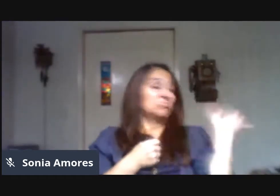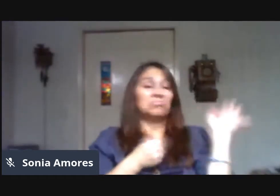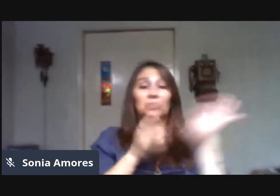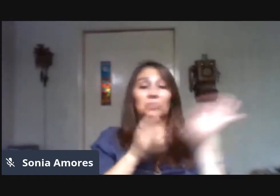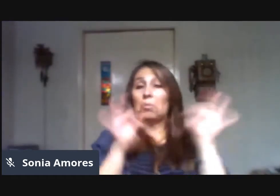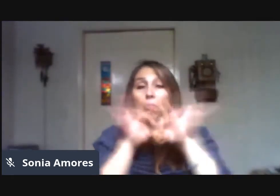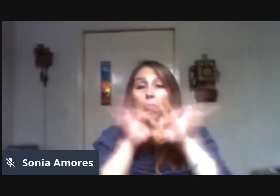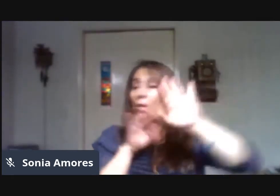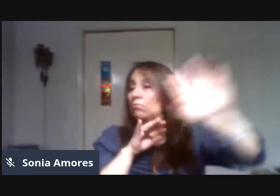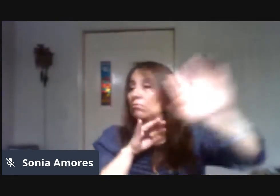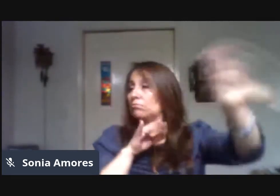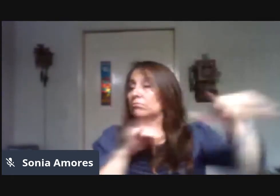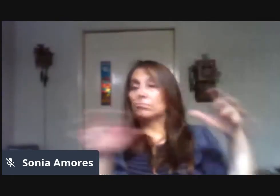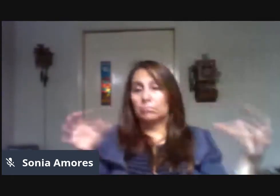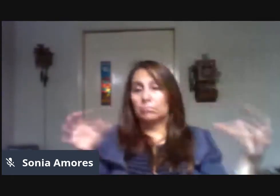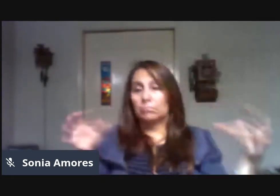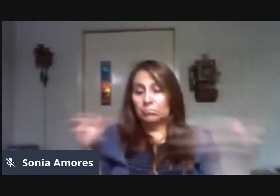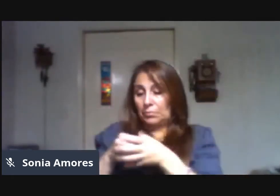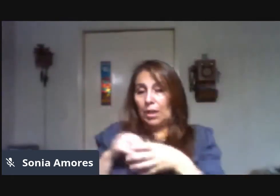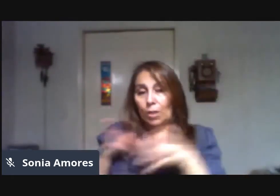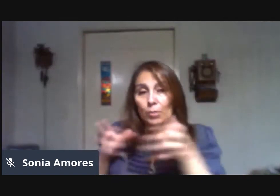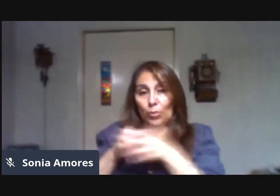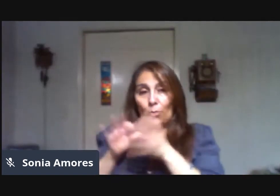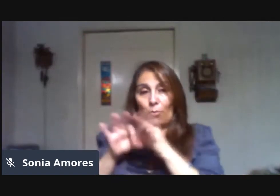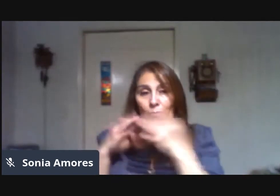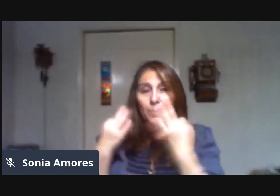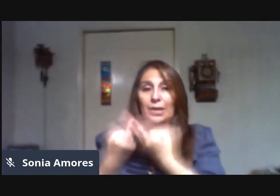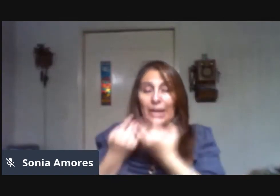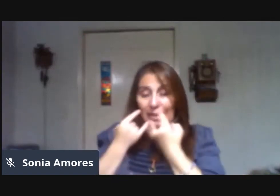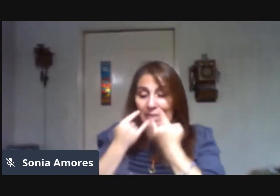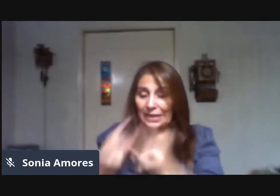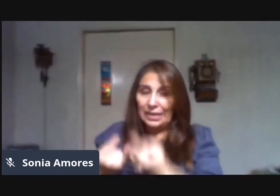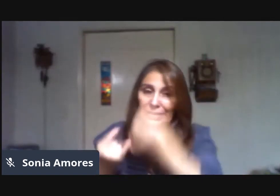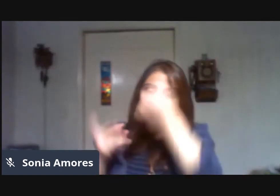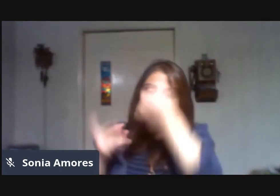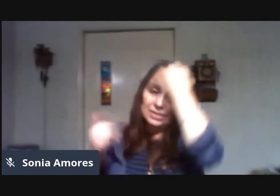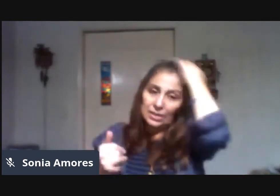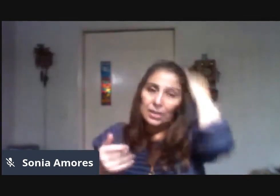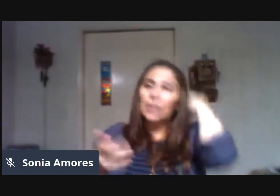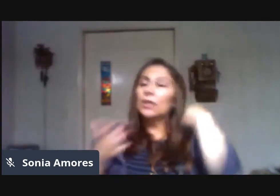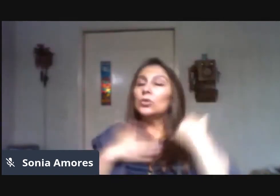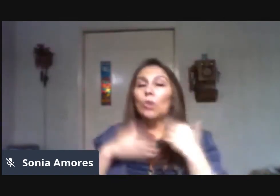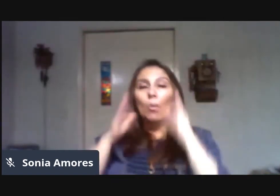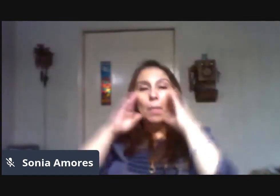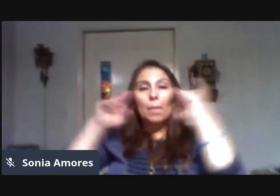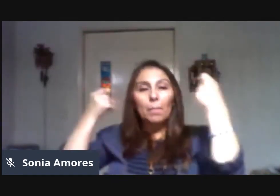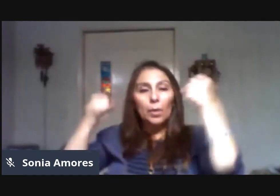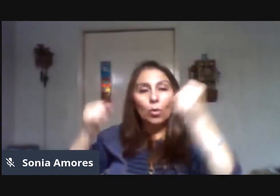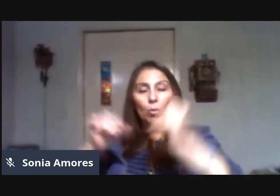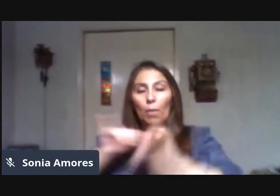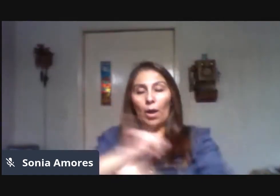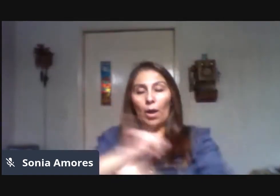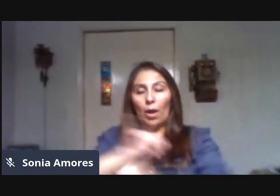generado esta idea del individualismo, ¿sí? Me preocupo solo por los que están próximos a mí, y no por la, no